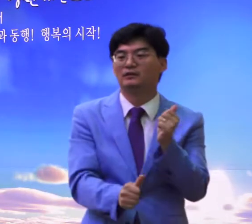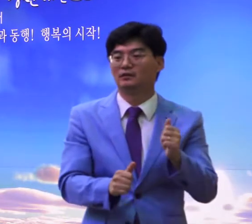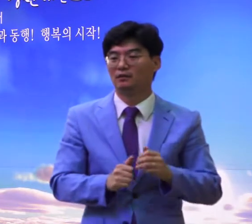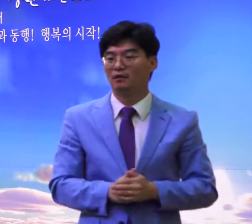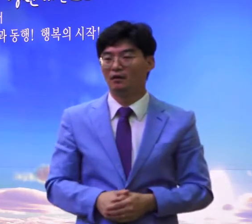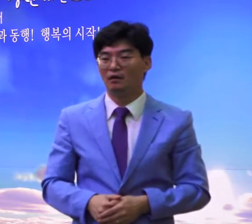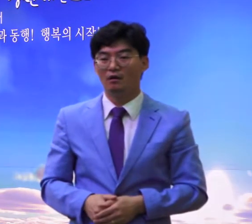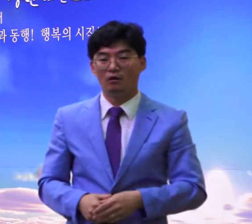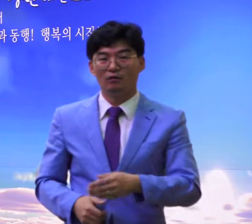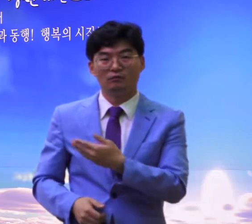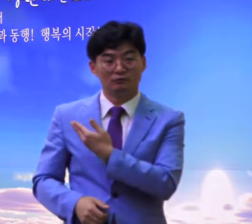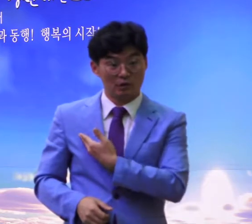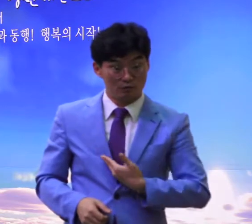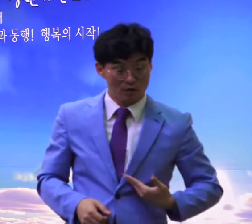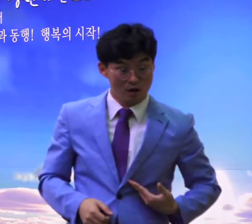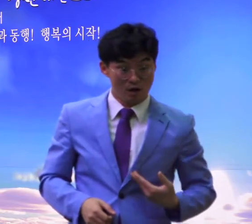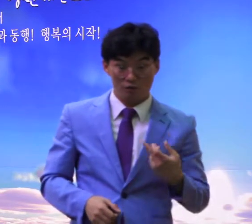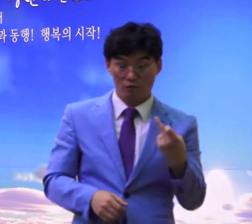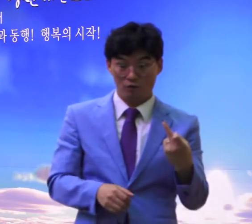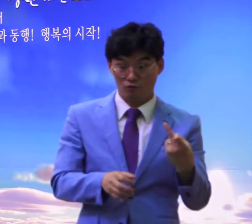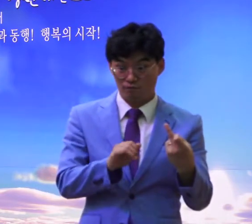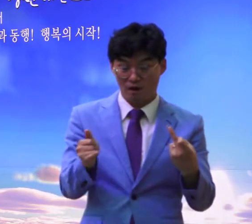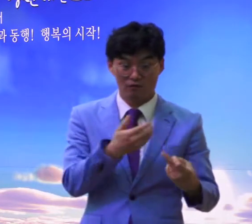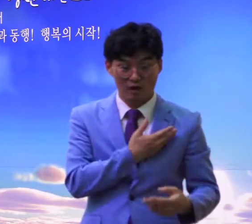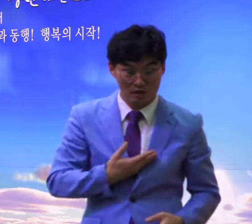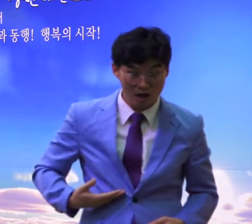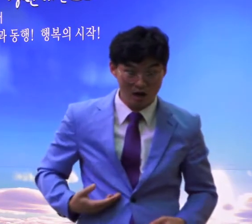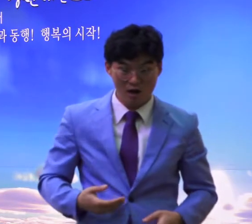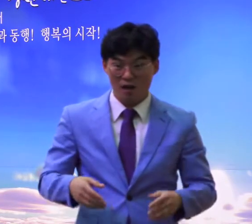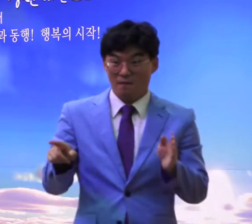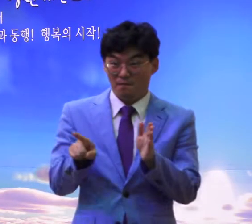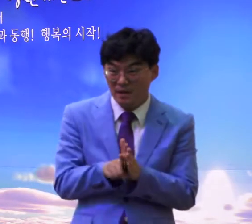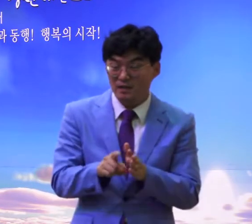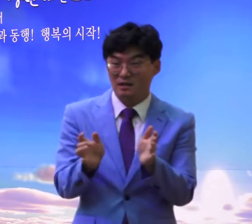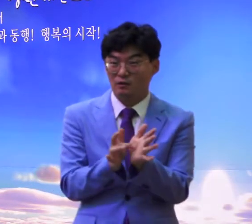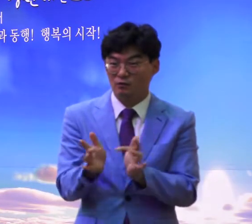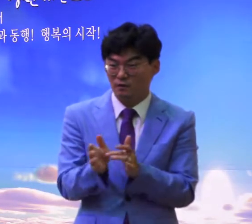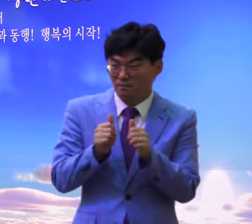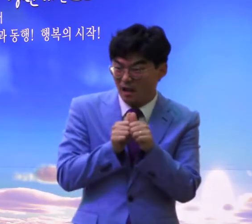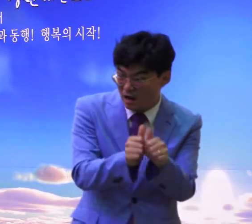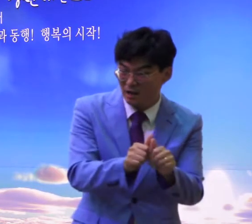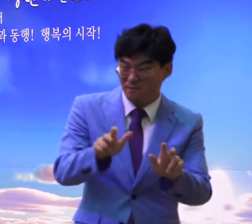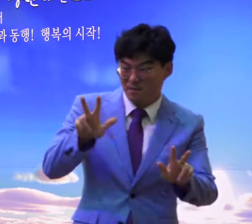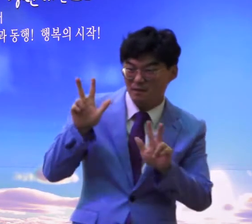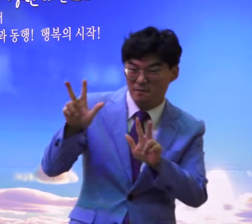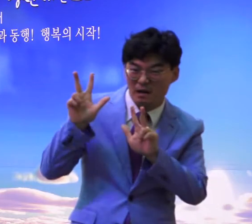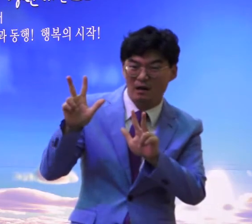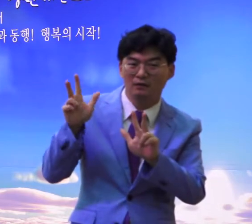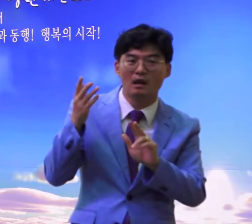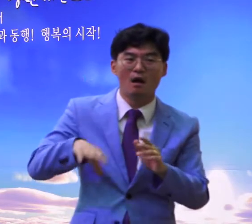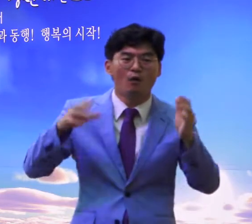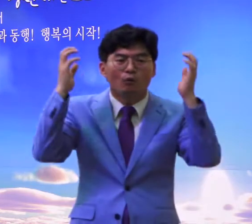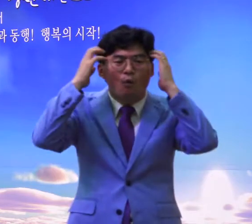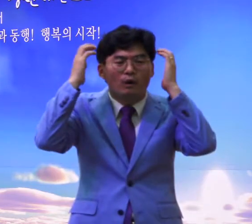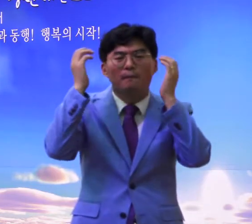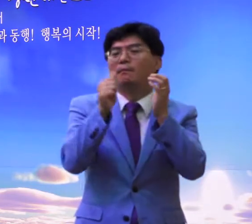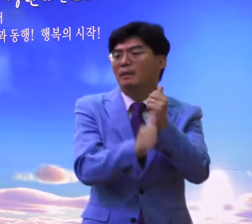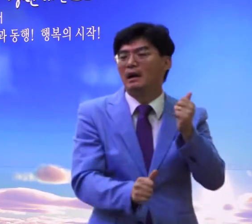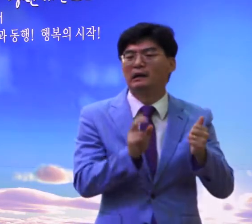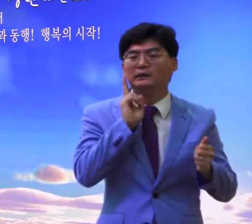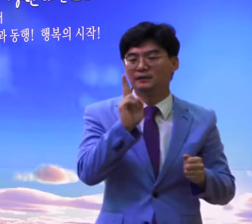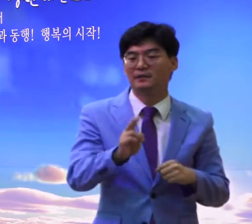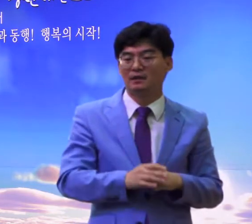그리고 사도 바울, 예수님의 명령을 따르고 예수님의 복음을 전하고 그렇게 하려고 하면 할수록 그들은 더 심한 고난을